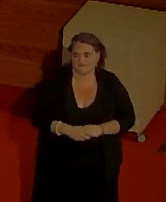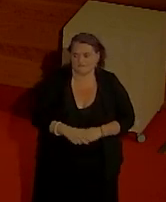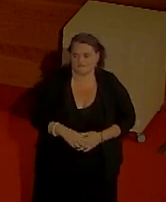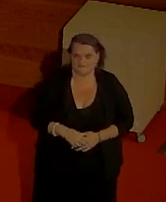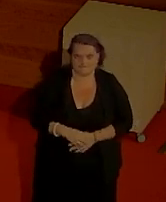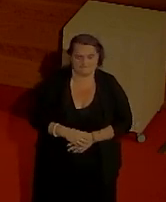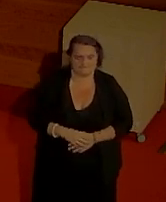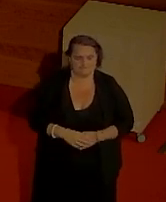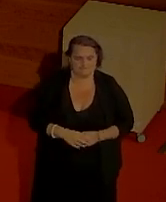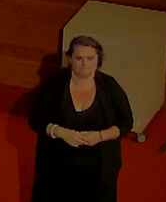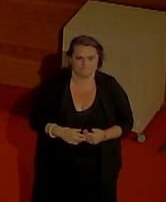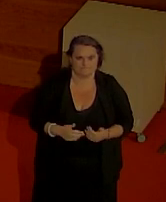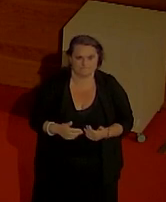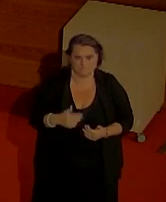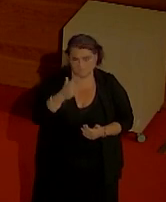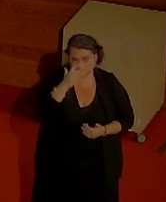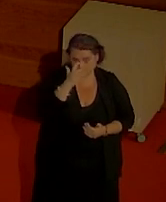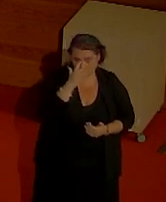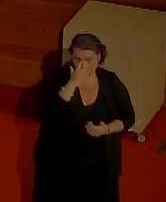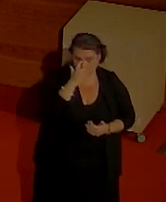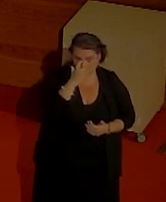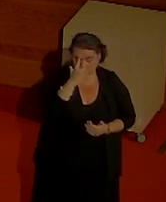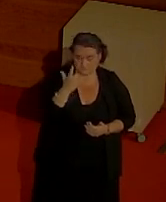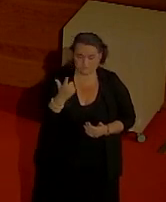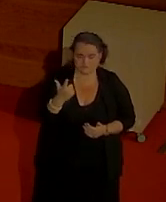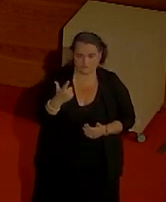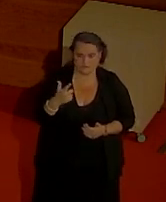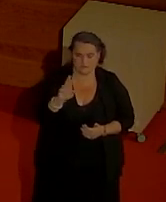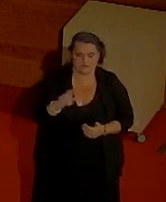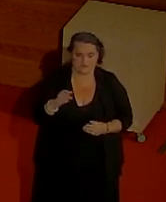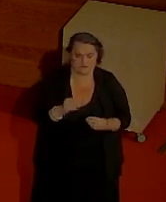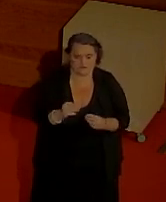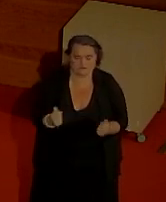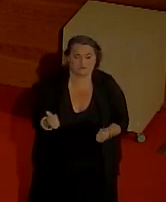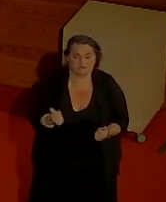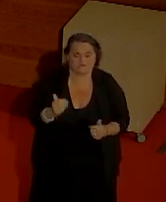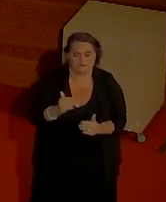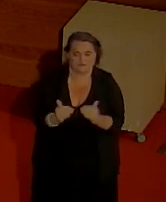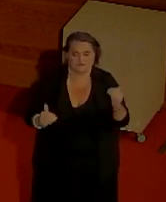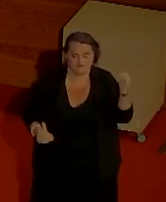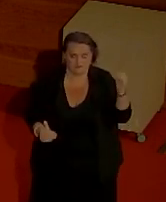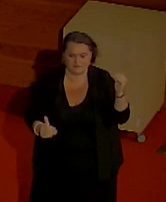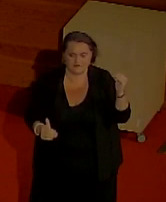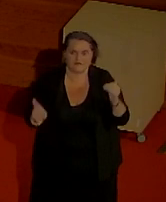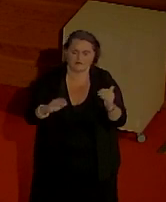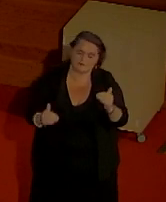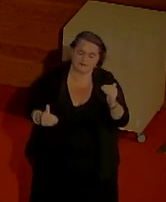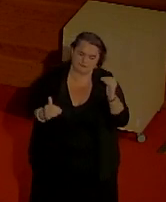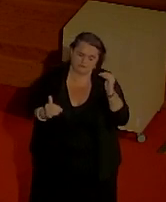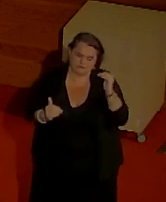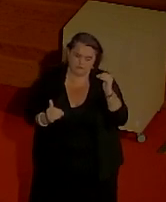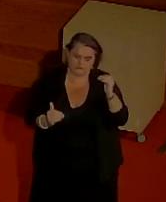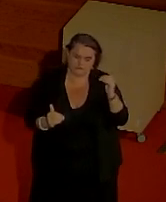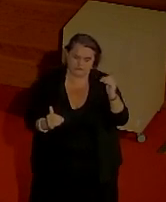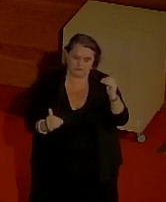a al riesgo de de de del bucle invisible cuando esa desigualdad puede ser reiterada a una escala que